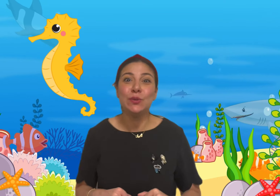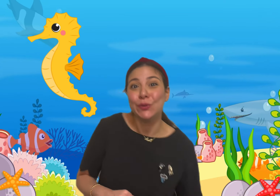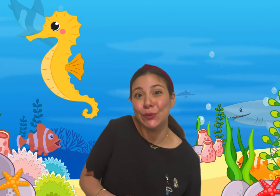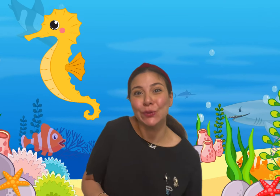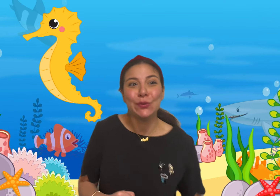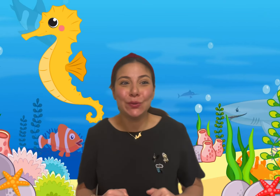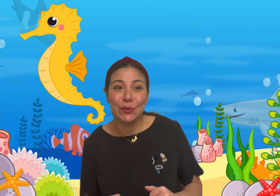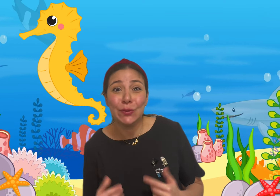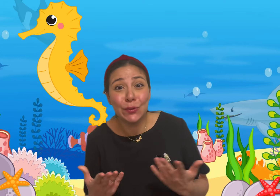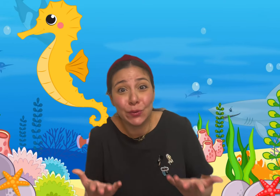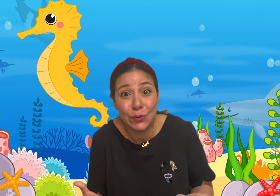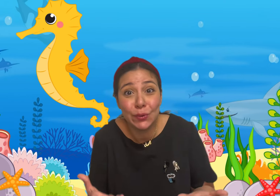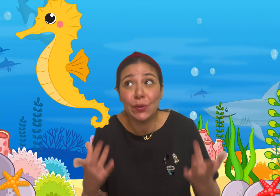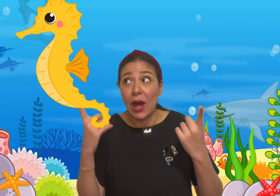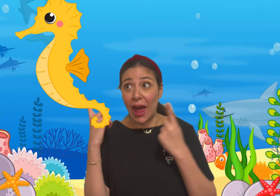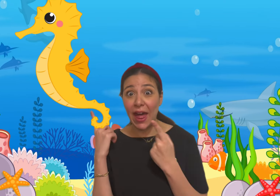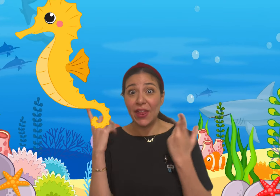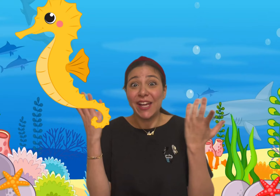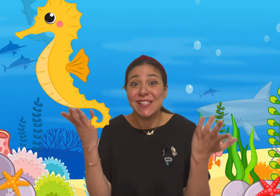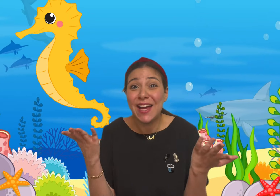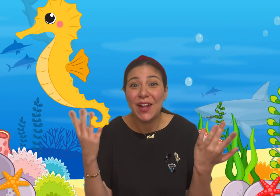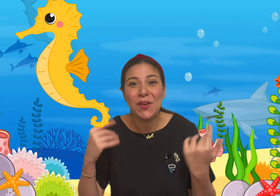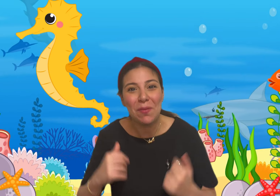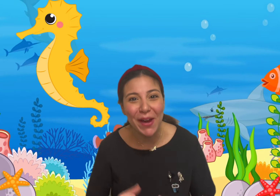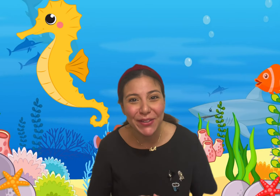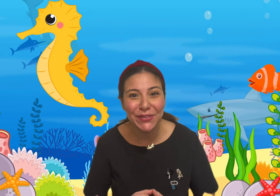هذا حصان البحر